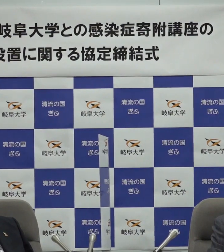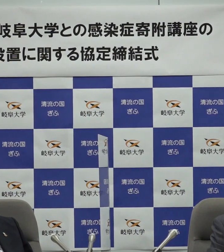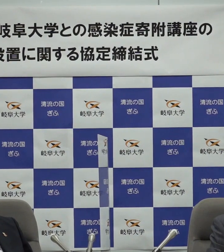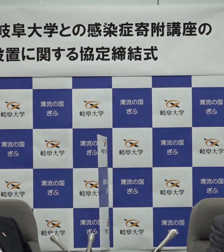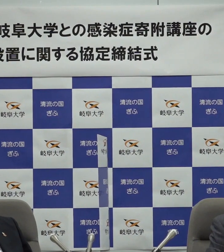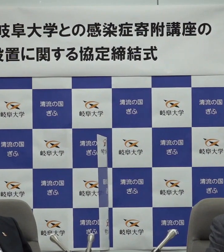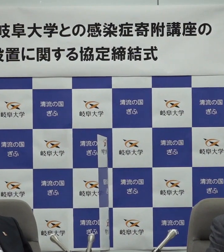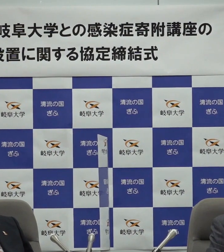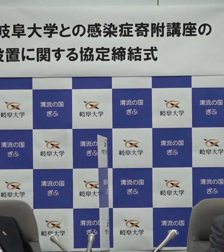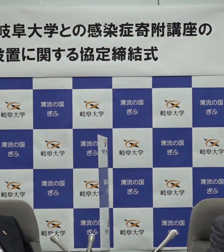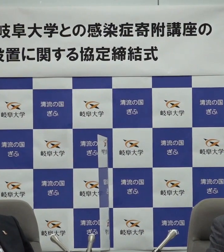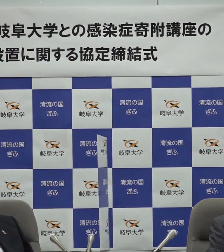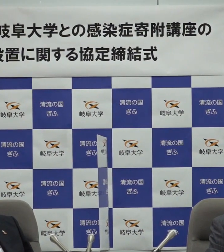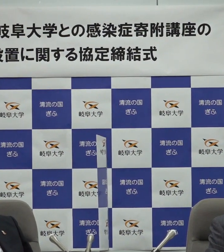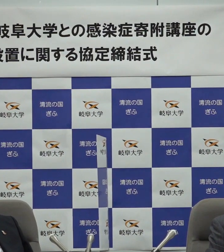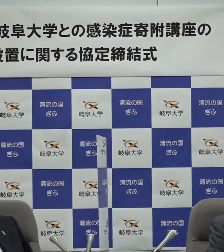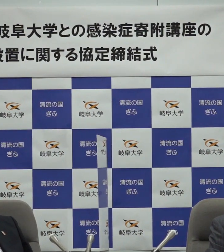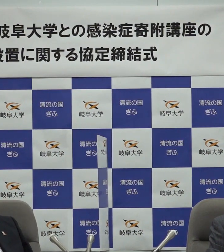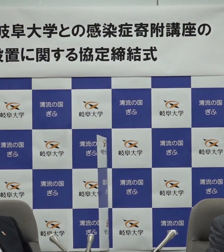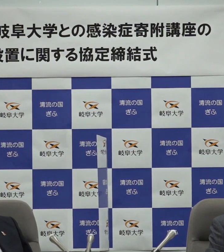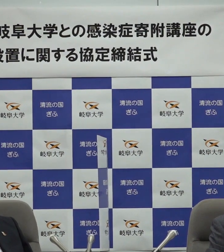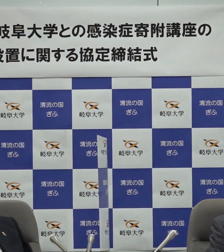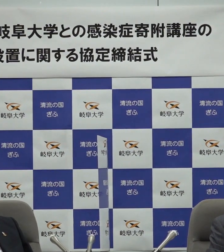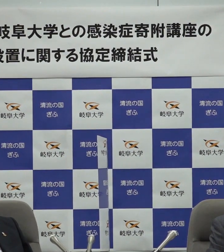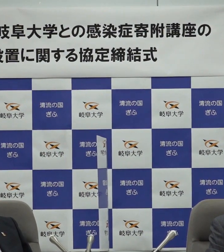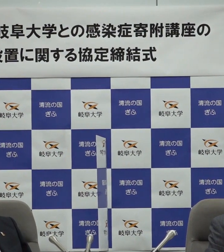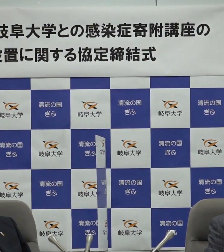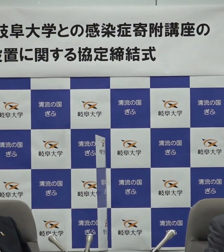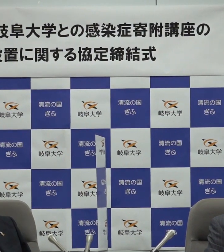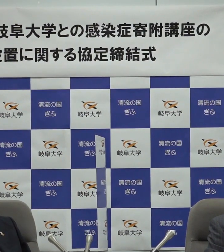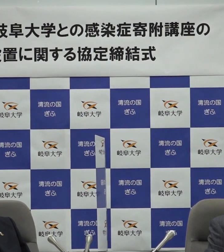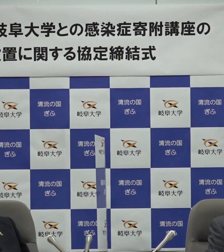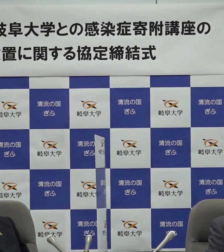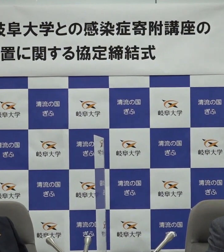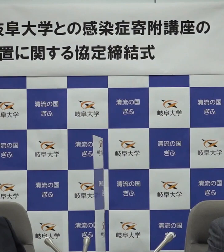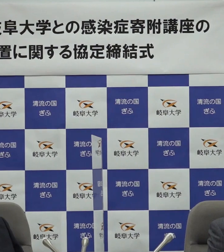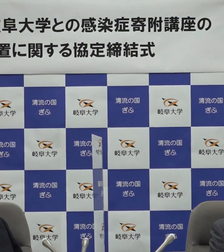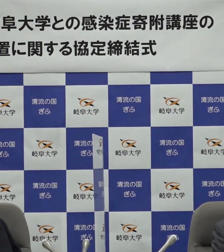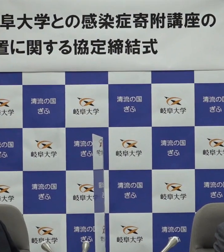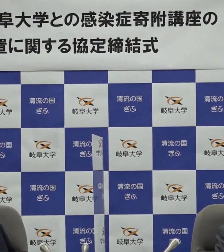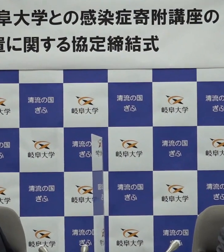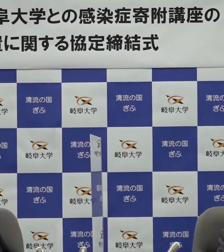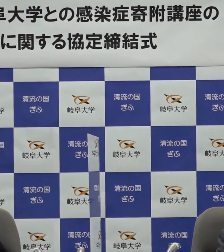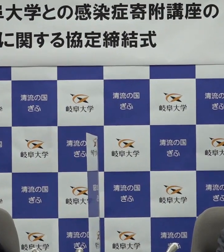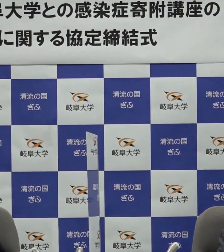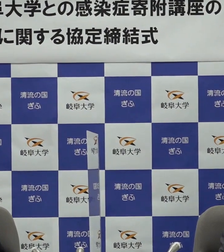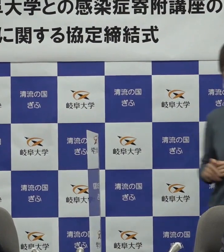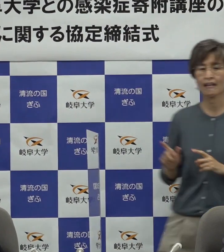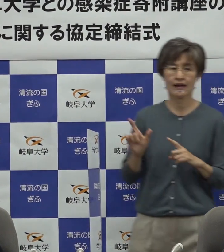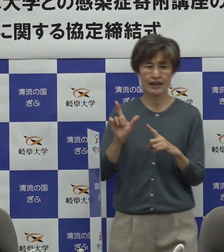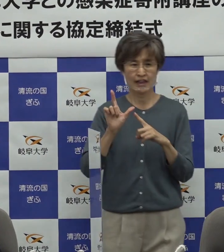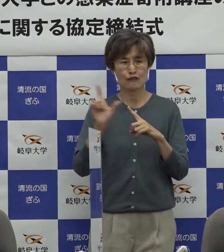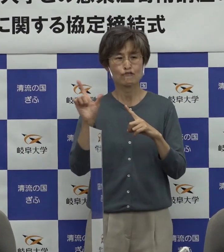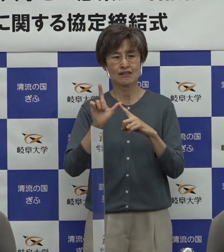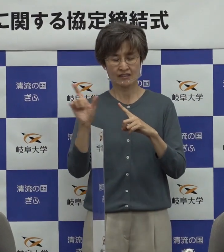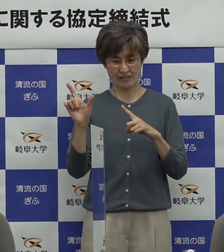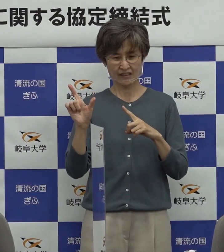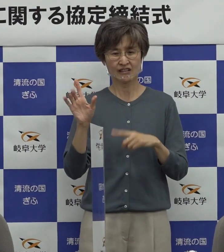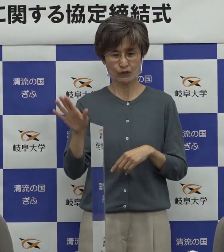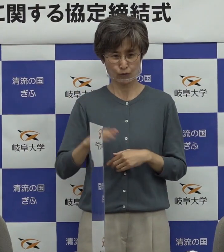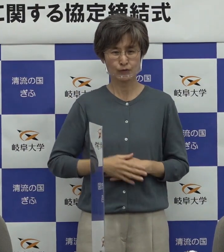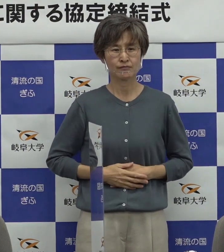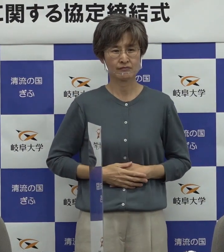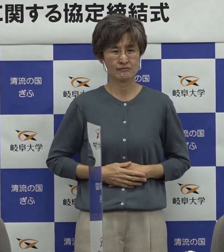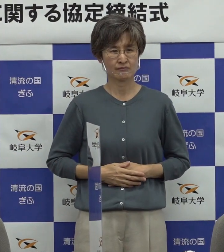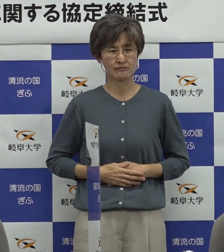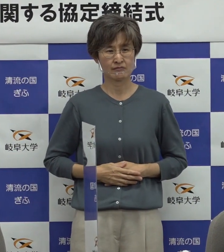よろしいですか？はい、NHK さん。 すみません、NHK の脇山と申します。専門医の数を、